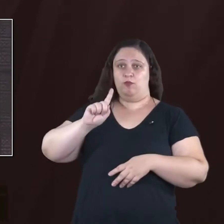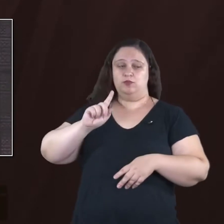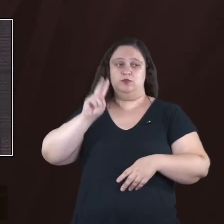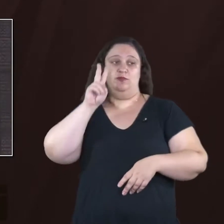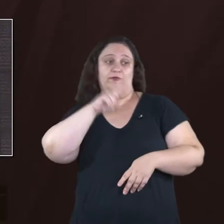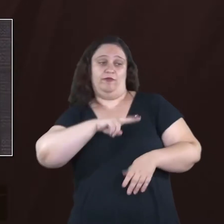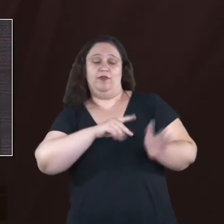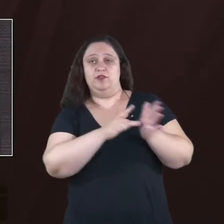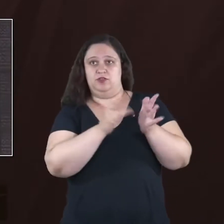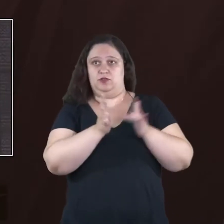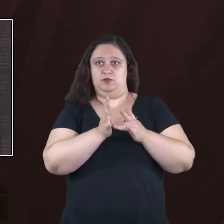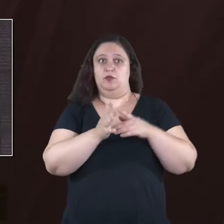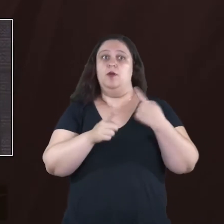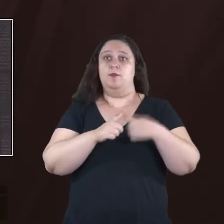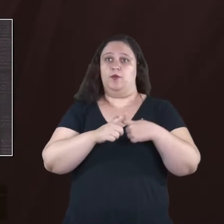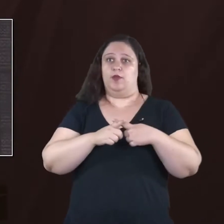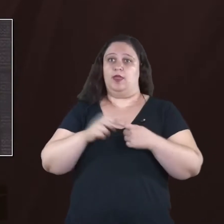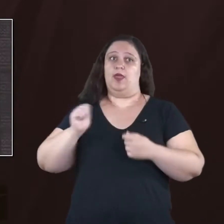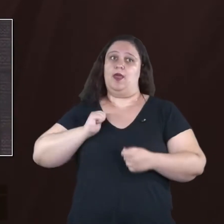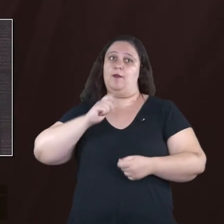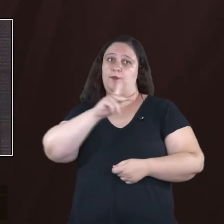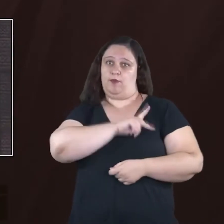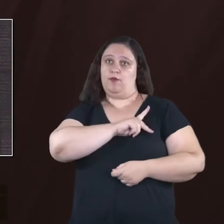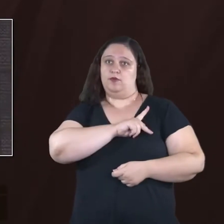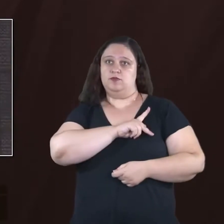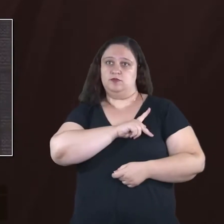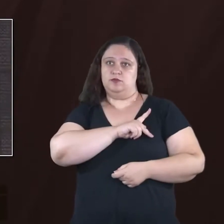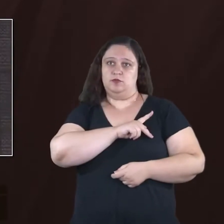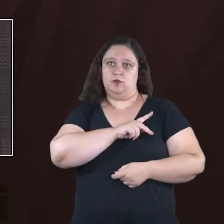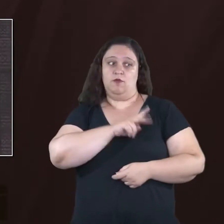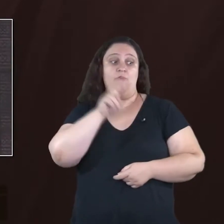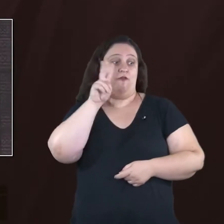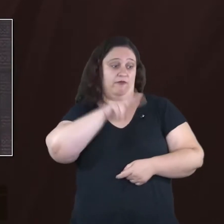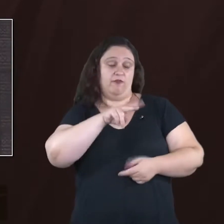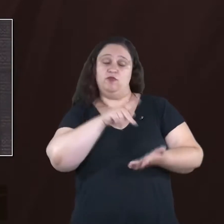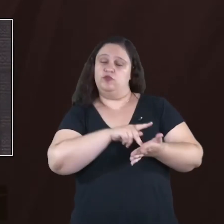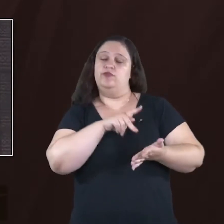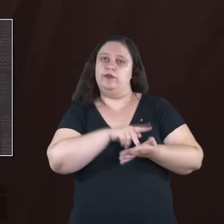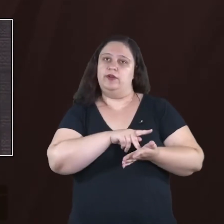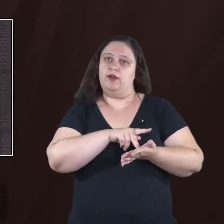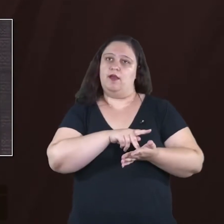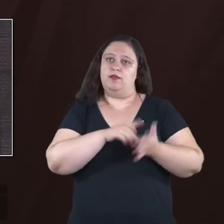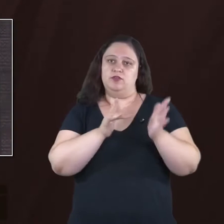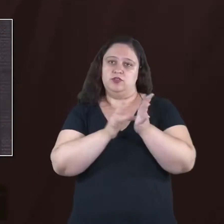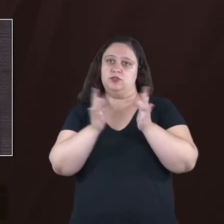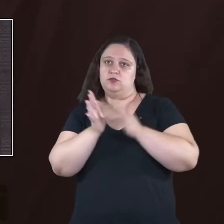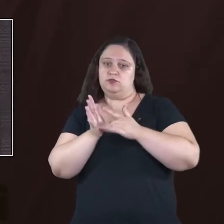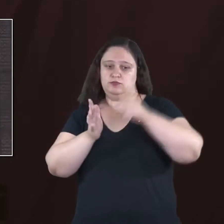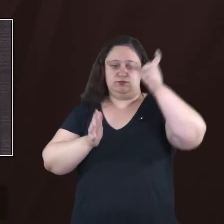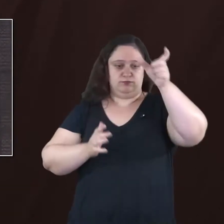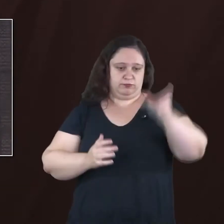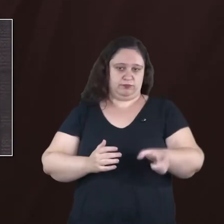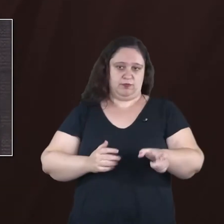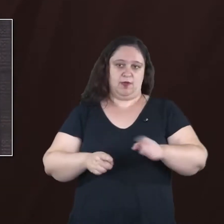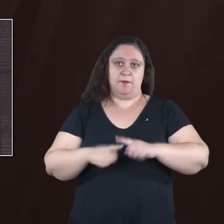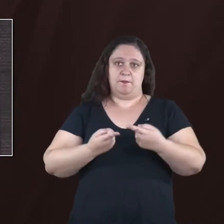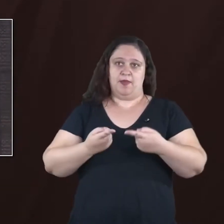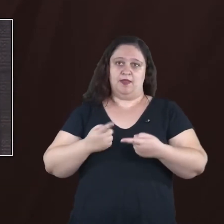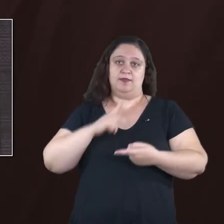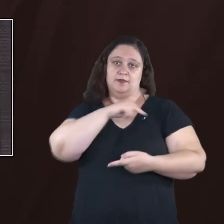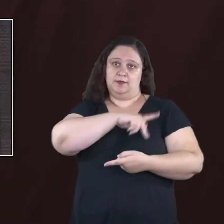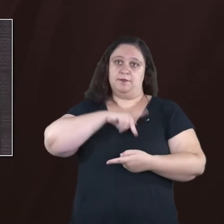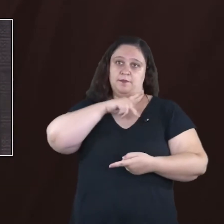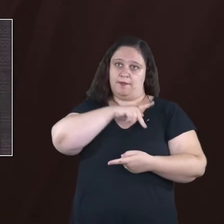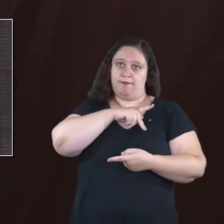fisicamente. Ele viu a Jesus numa revelação na luz, no caminho para Damasco, e Jesus